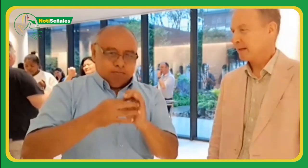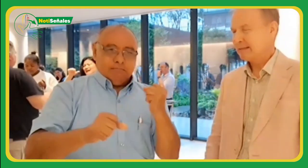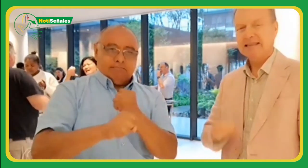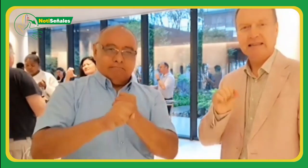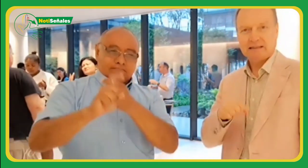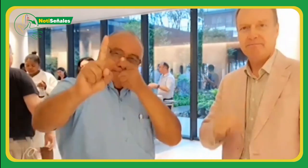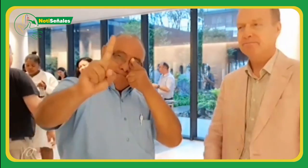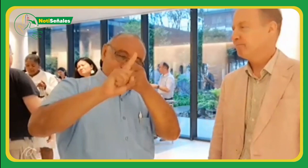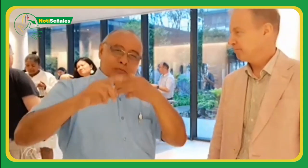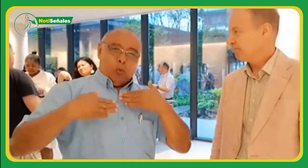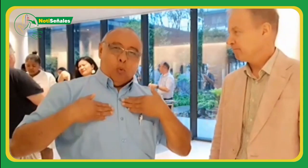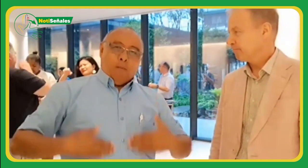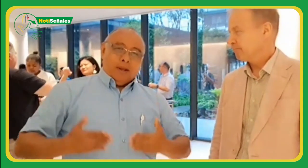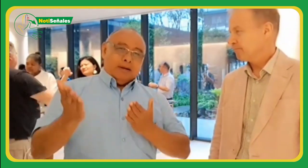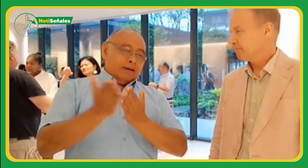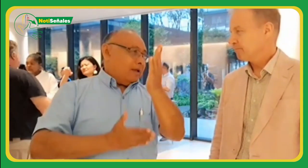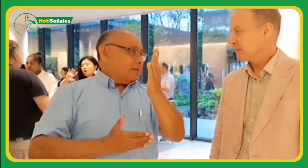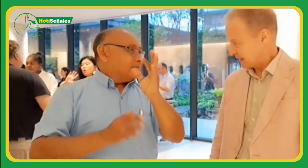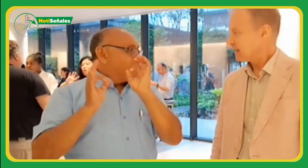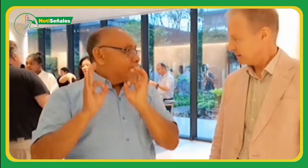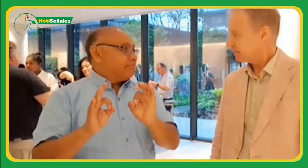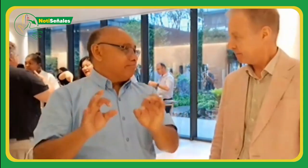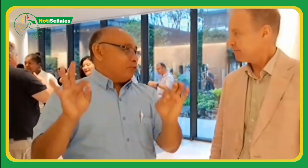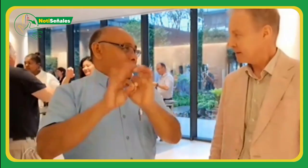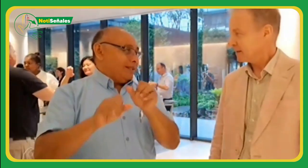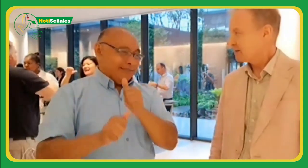unida en pro del gozo efectivo de los Derechos Humanos bien gracias